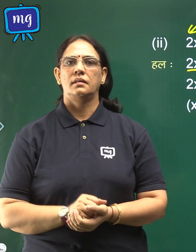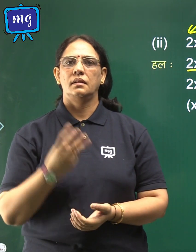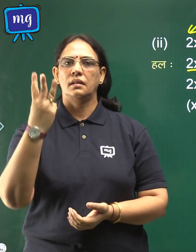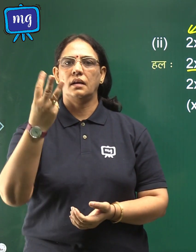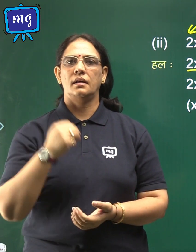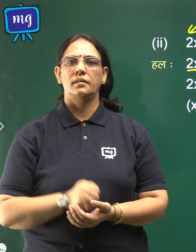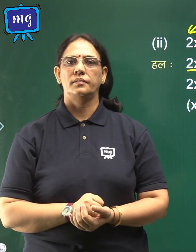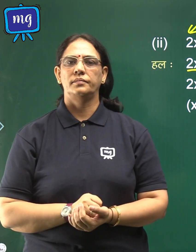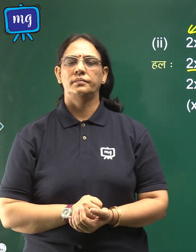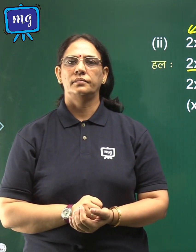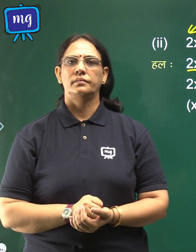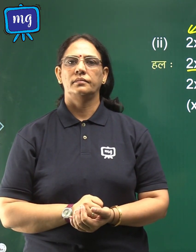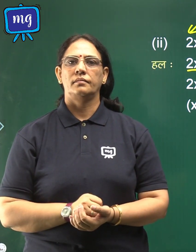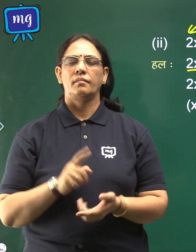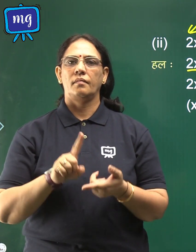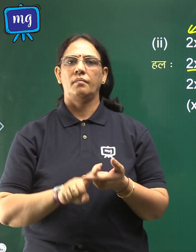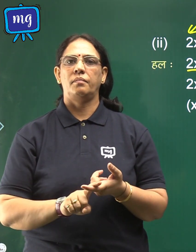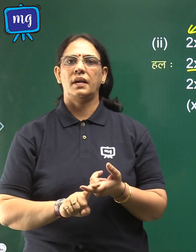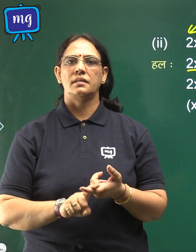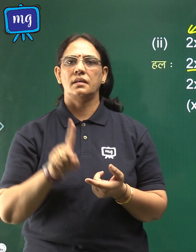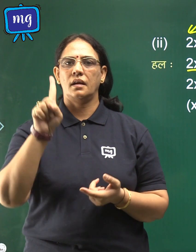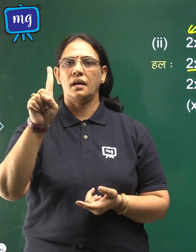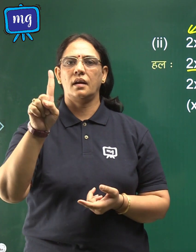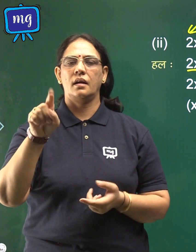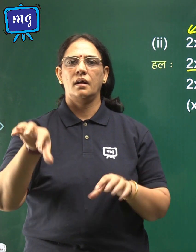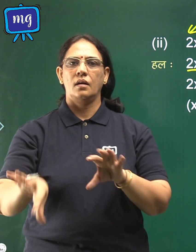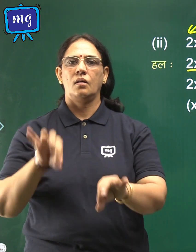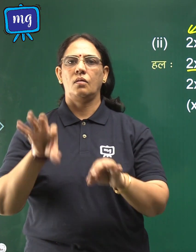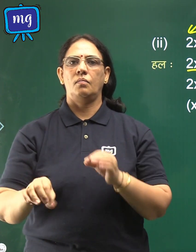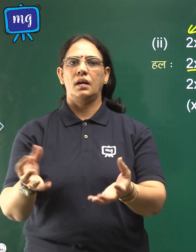3 प्लस 1 कॉमन लेंगे